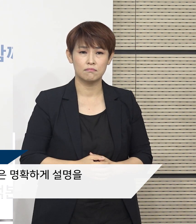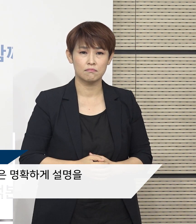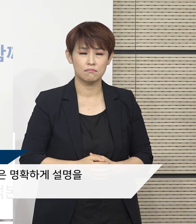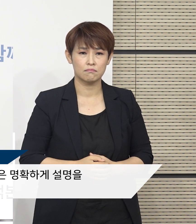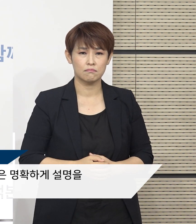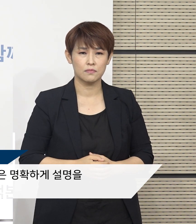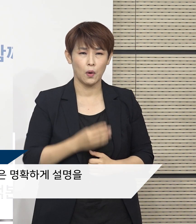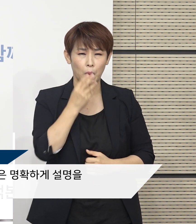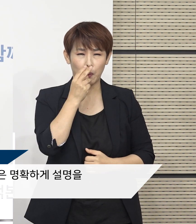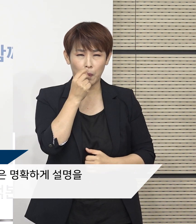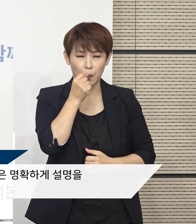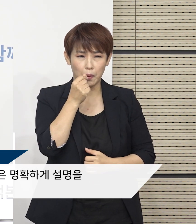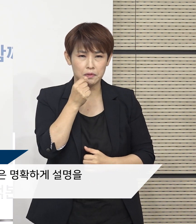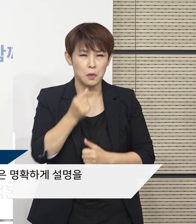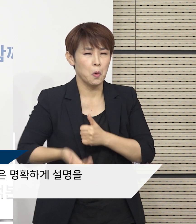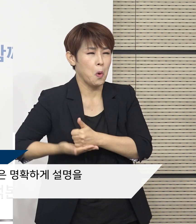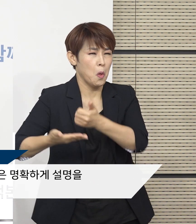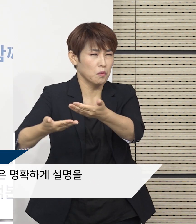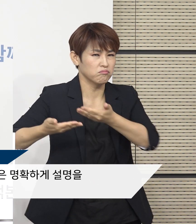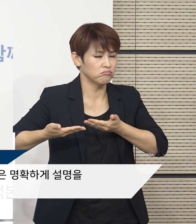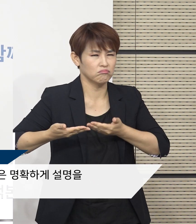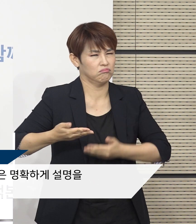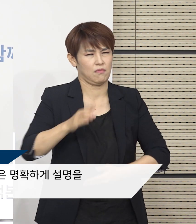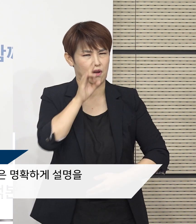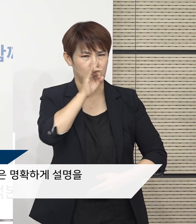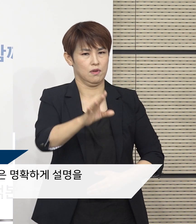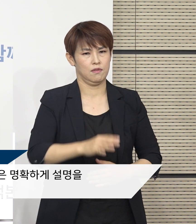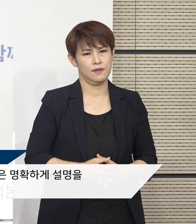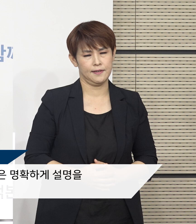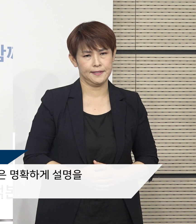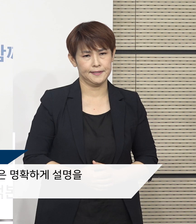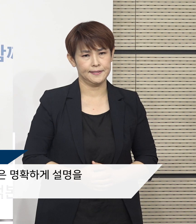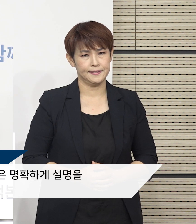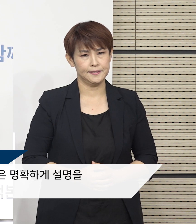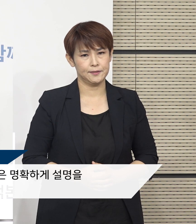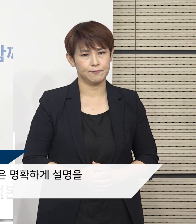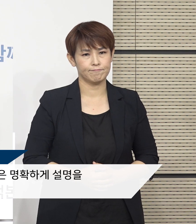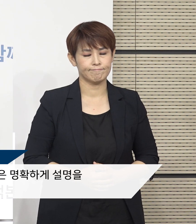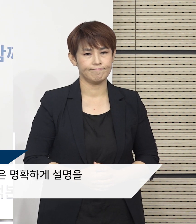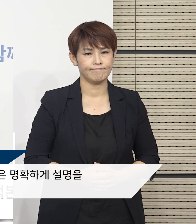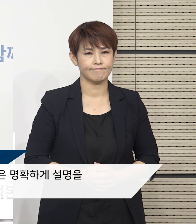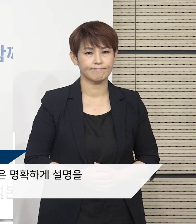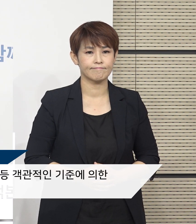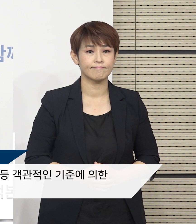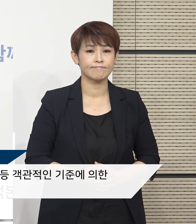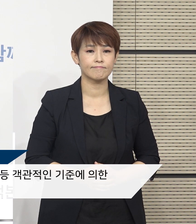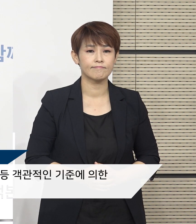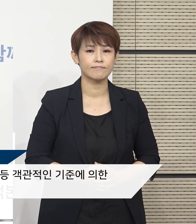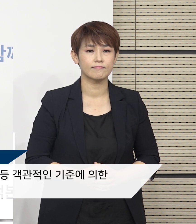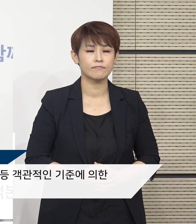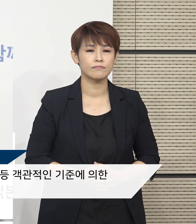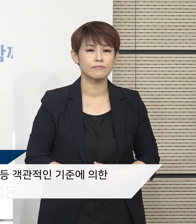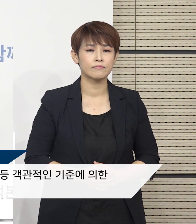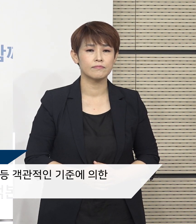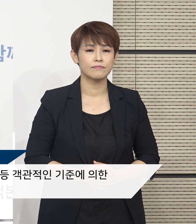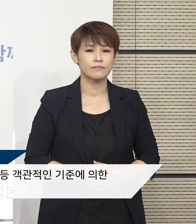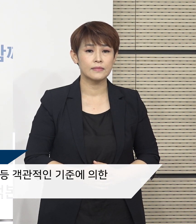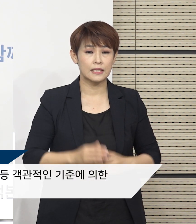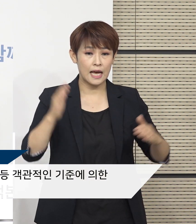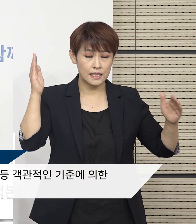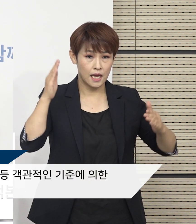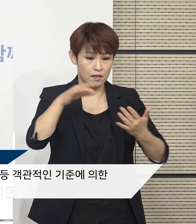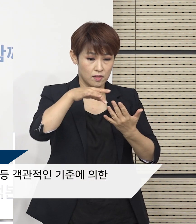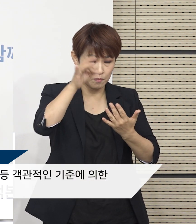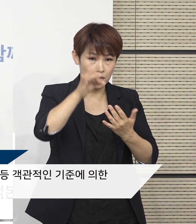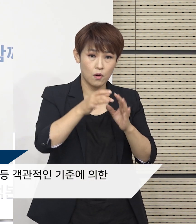되어서도 안 된다고 저희들은 명확하게 설명을 드리고자 합니다. 모든 학생